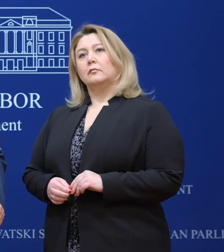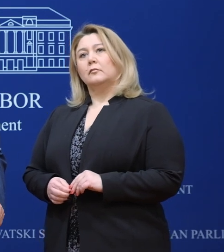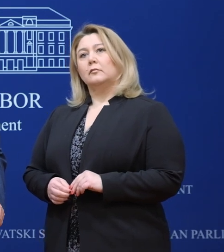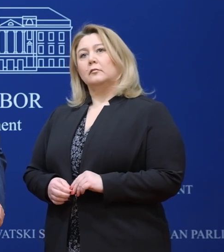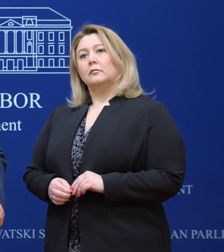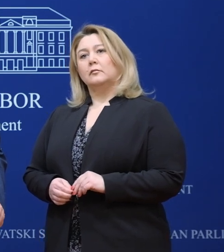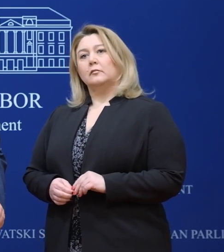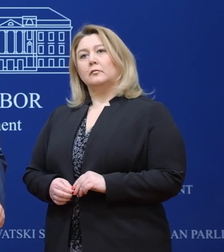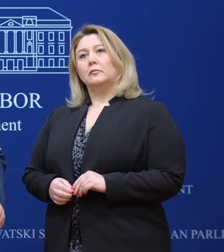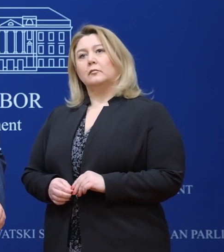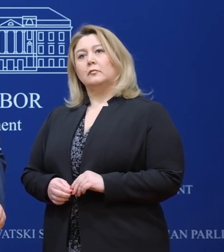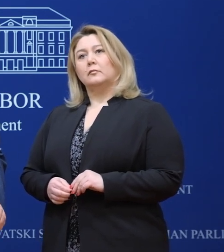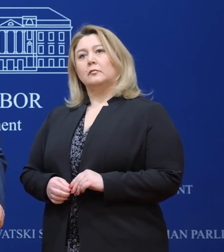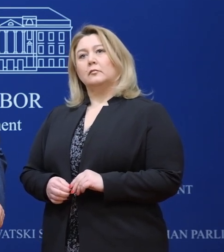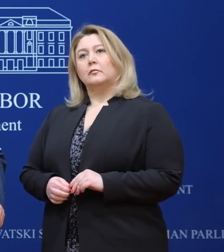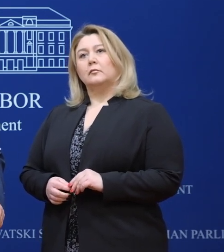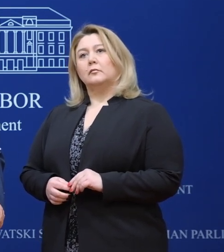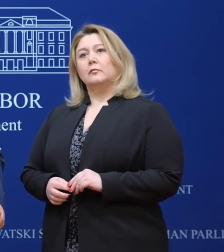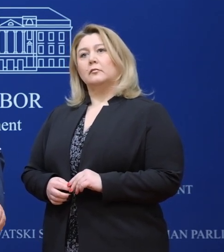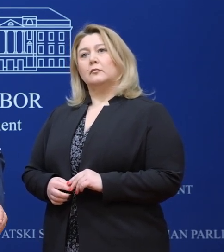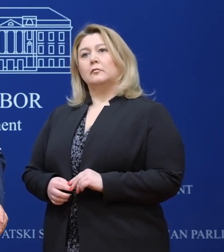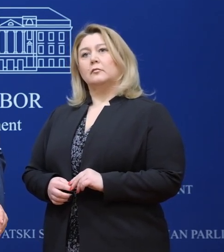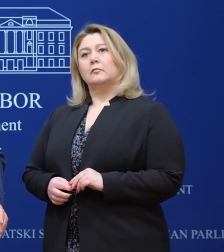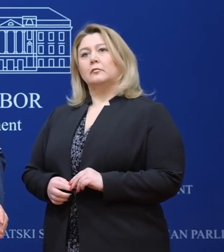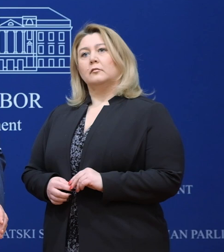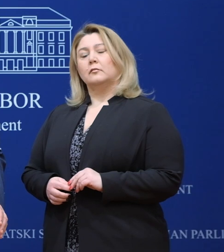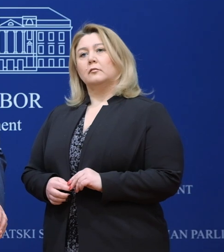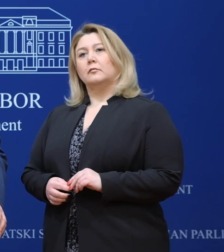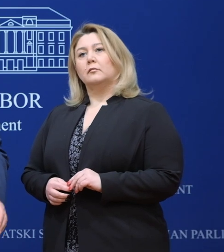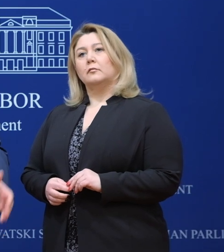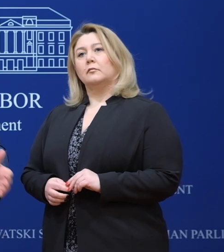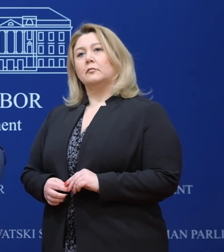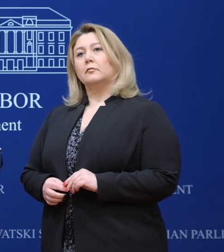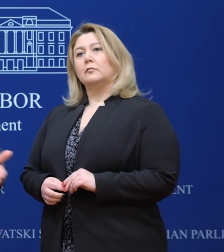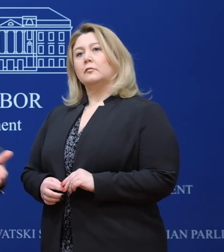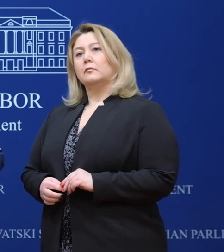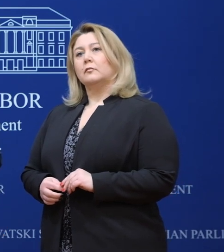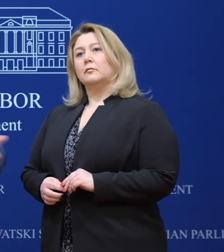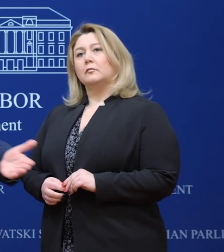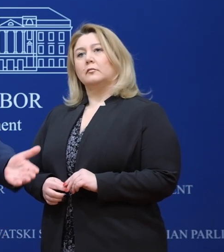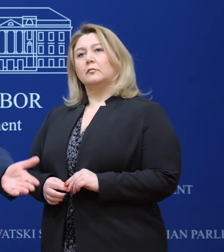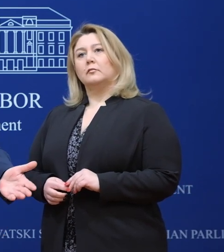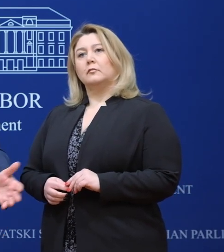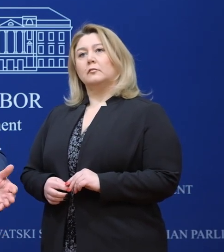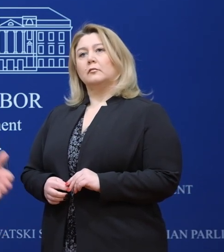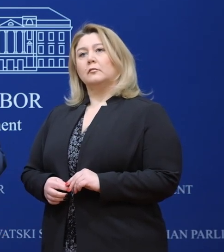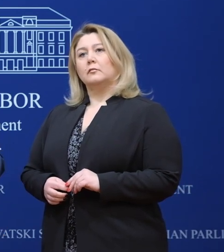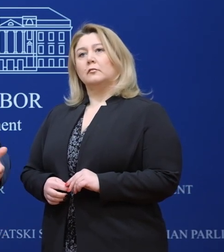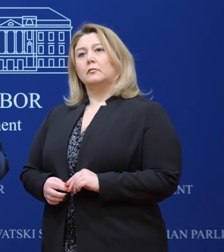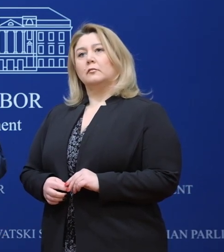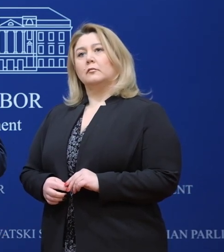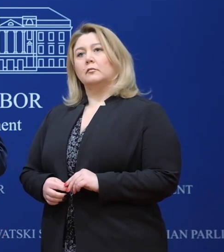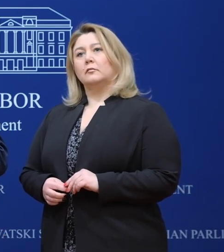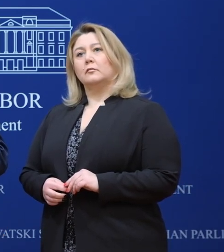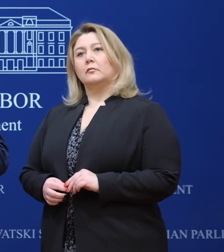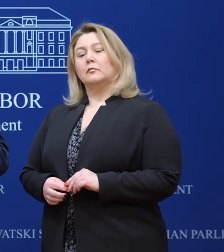ponašati, ali ovo je situacija u kojoj se zapravo jedina situacija u kojoj se gleda ili netko jeste oporba ili ne. Ako